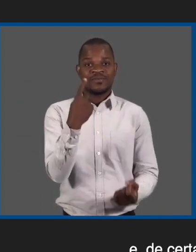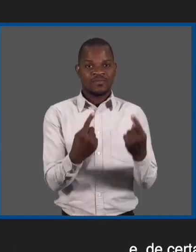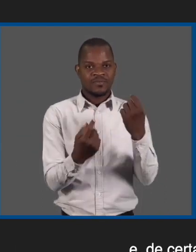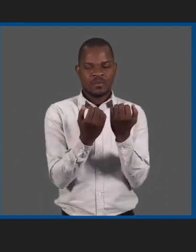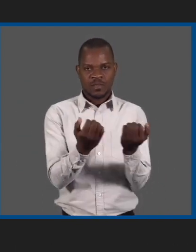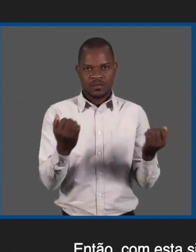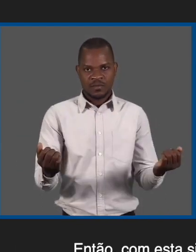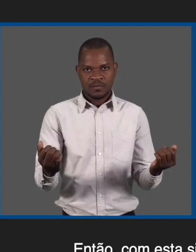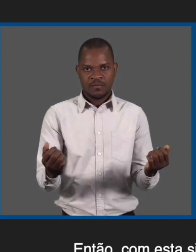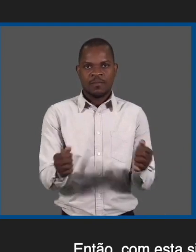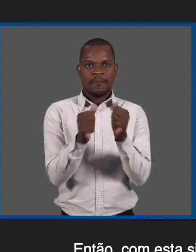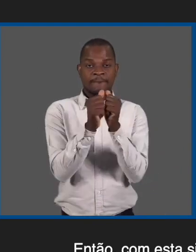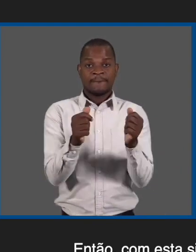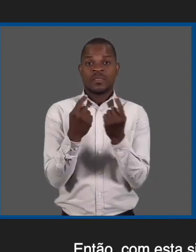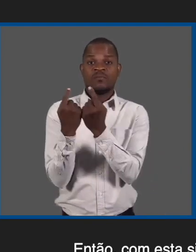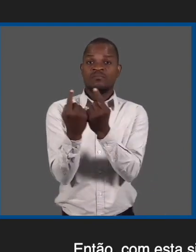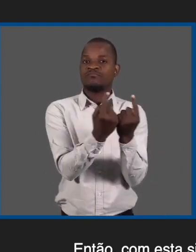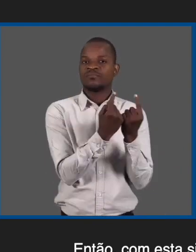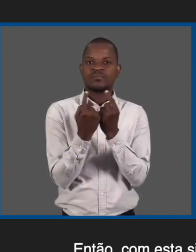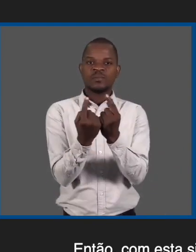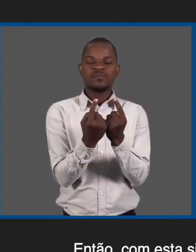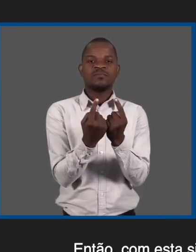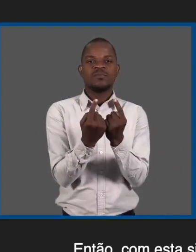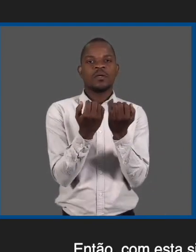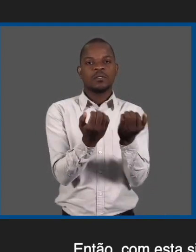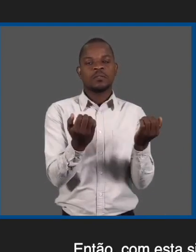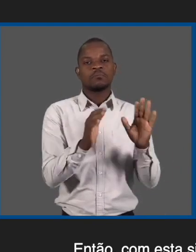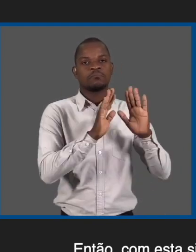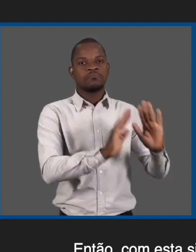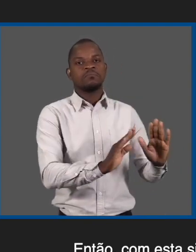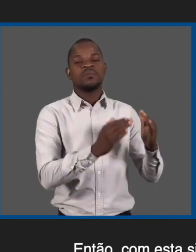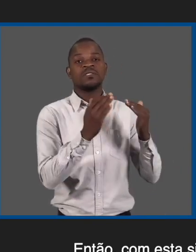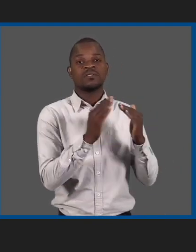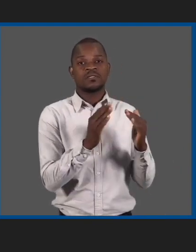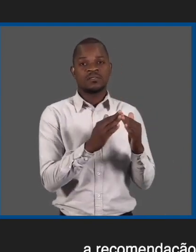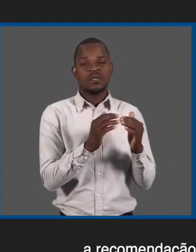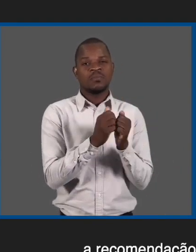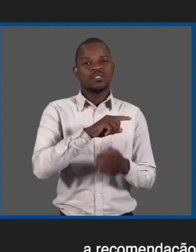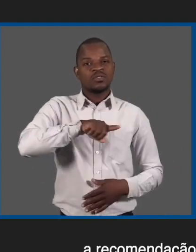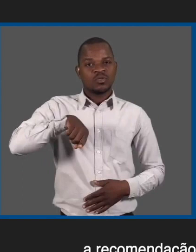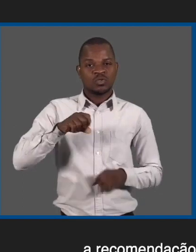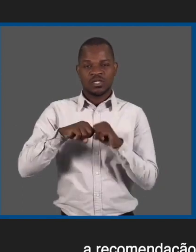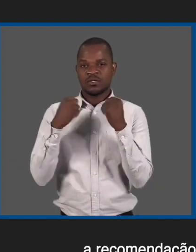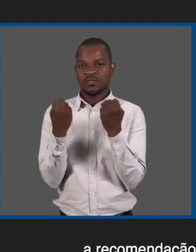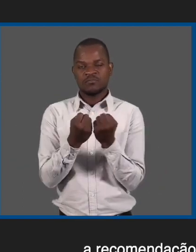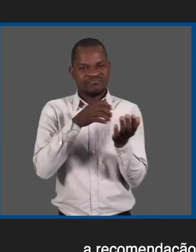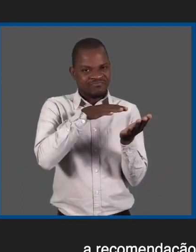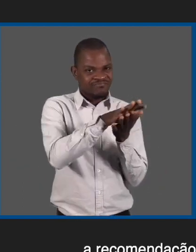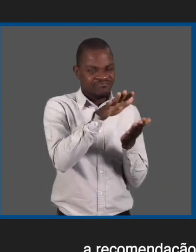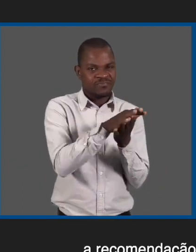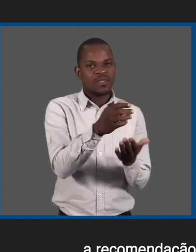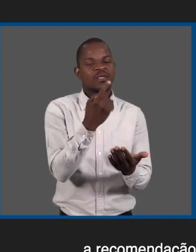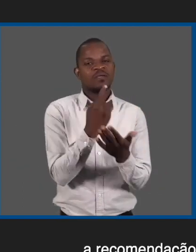algumas crianças. Entretanto, com esta situação, as crianças estão em casa. A recomendação que nós demos enquanto